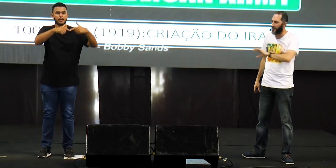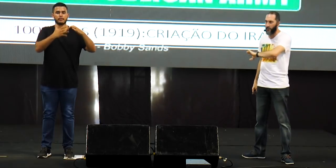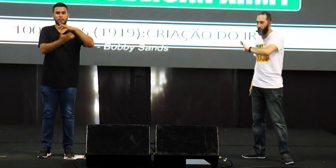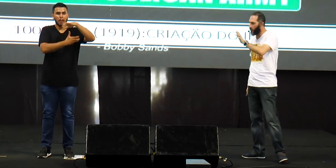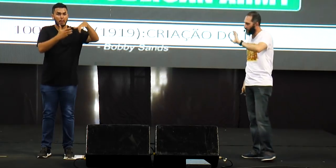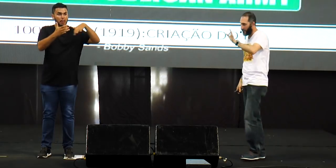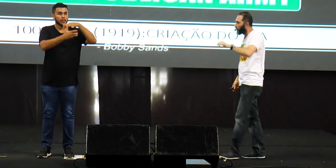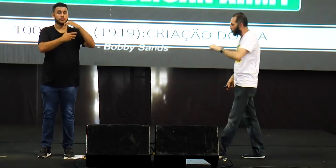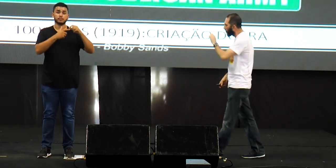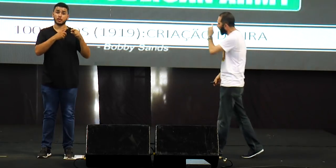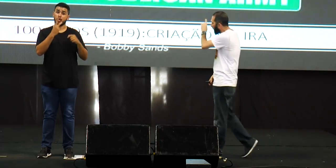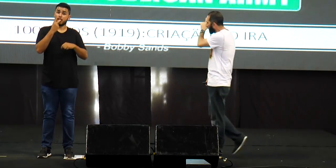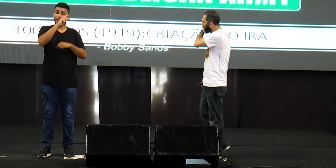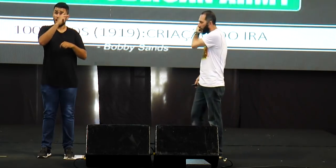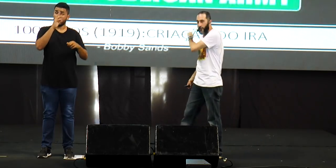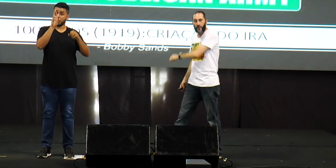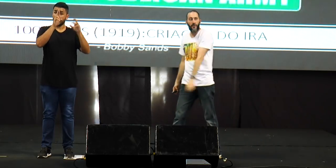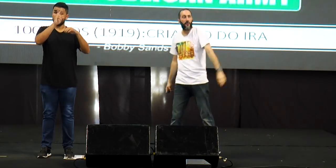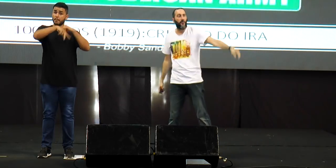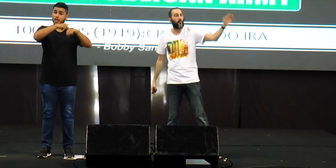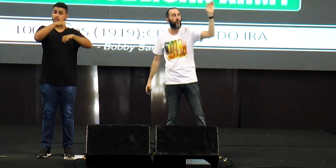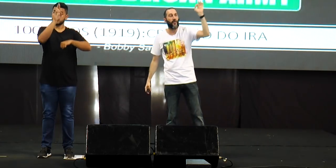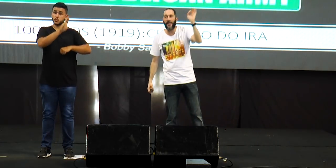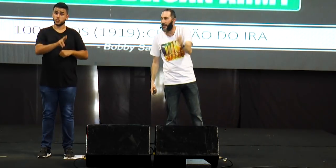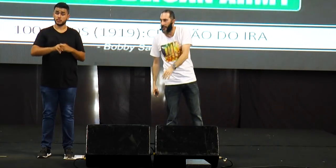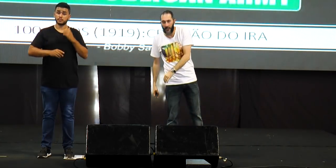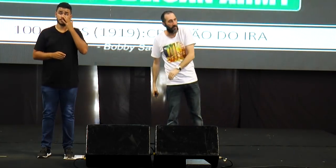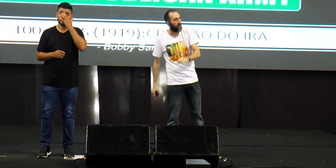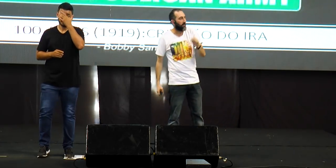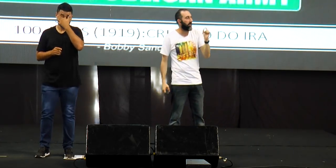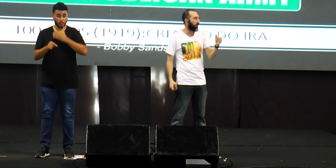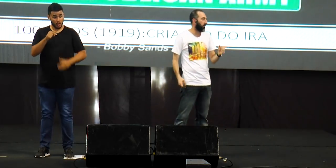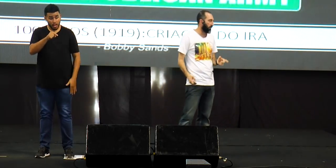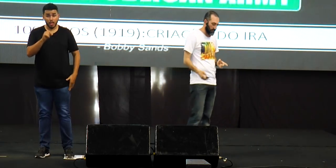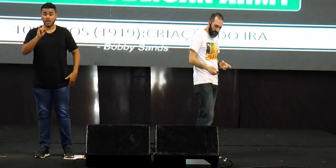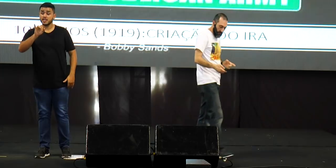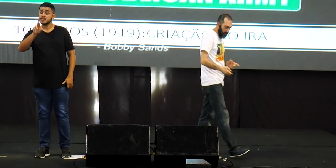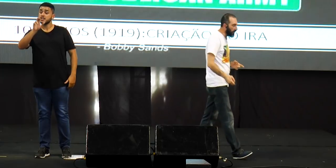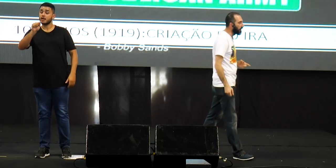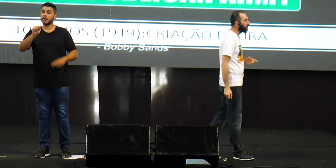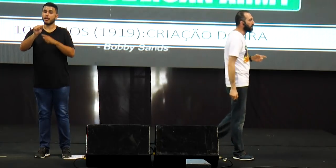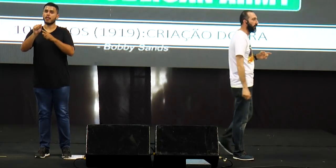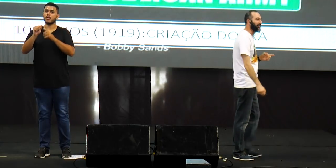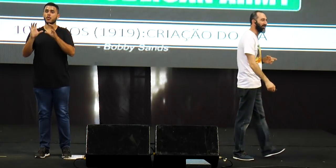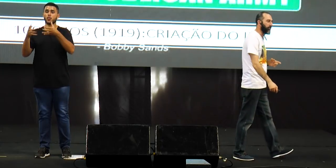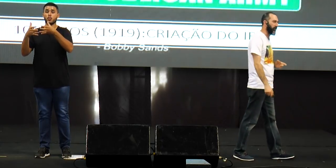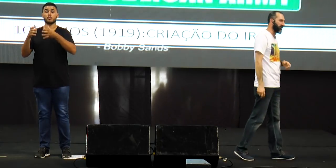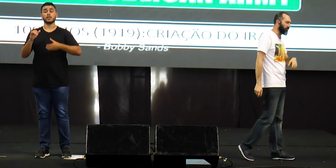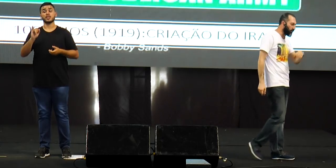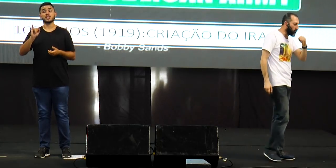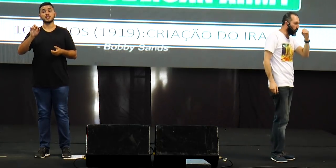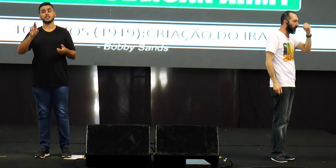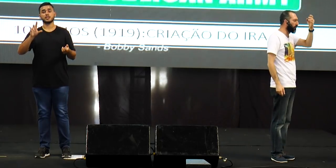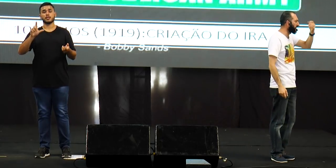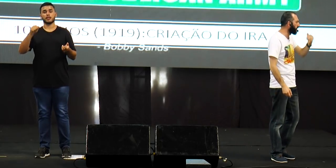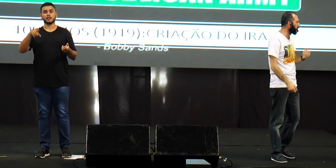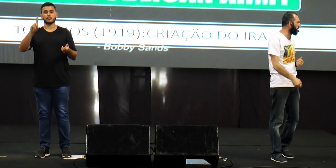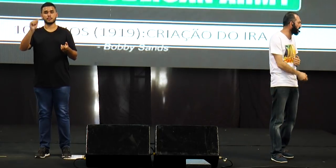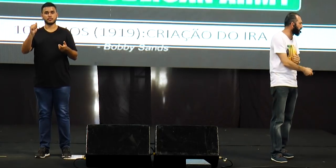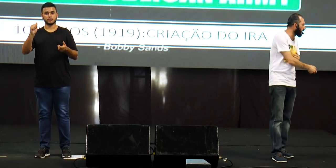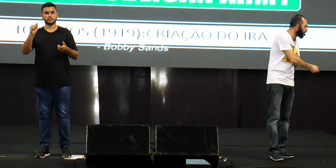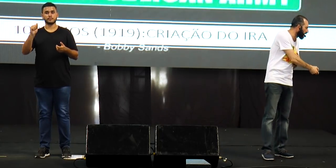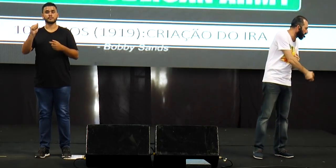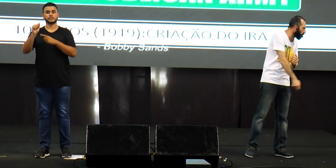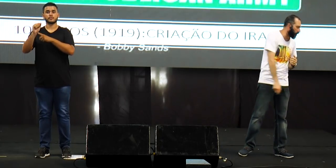São Petersburgo. Estou falando do IRA da Irlanda. E aí nós teremos a separação com o